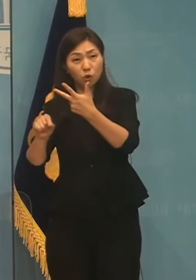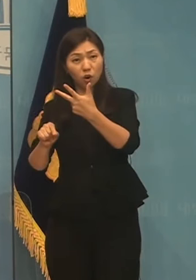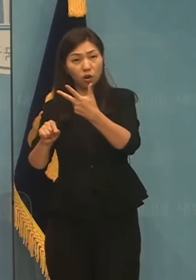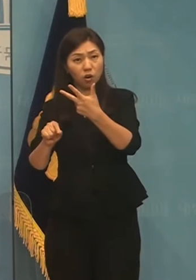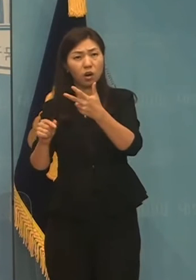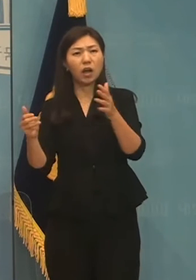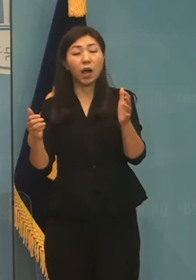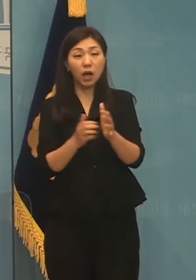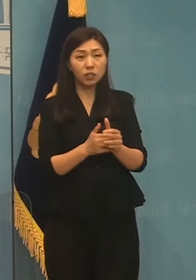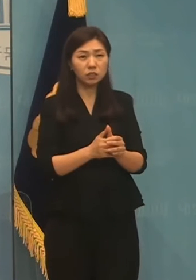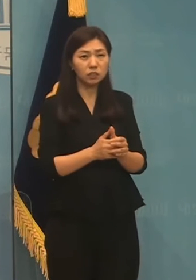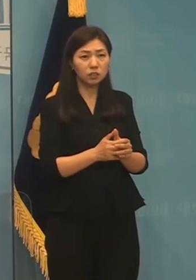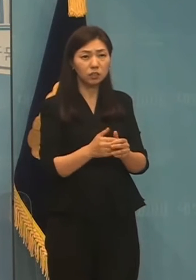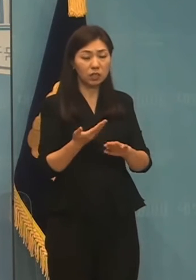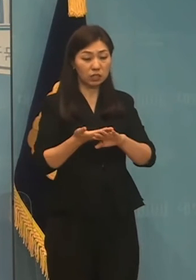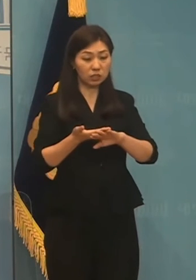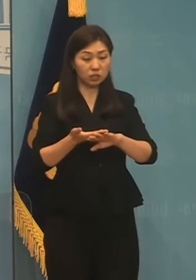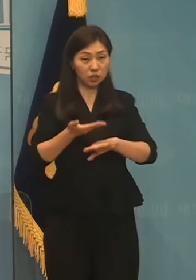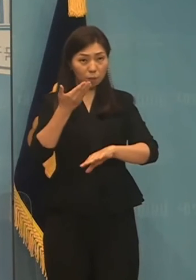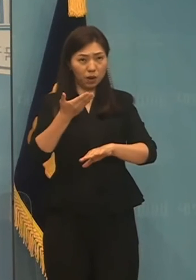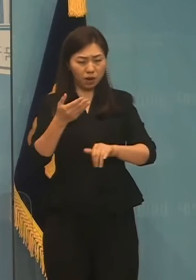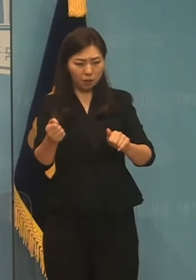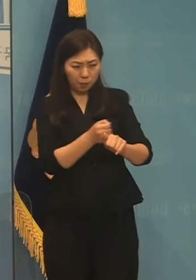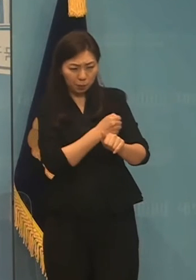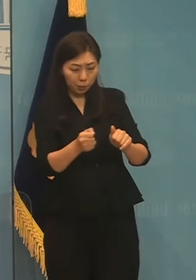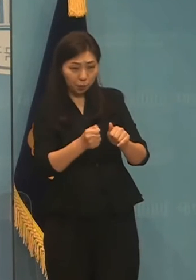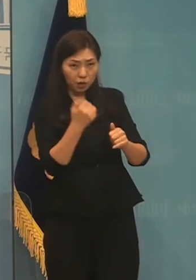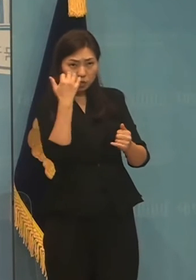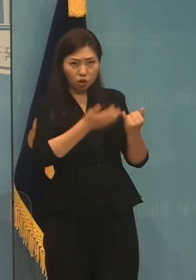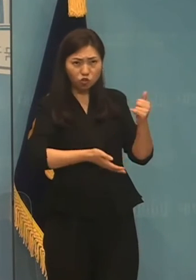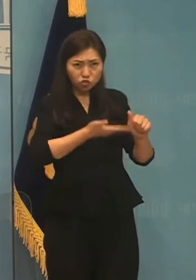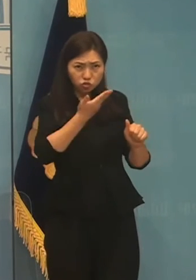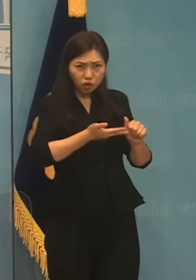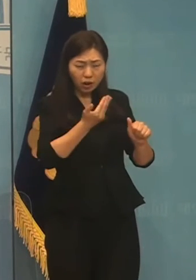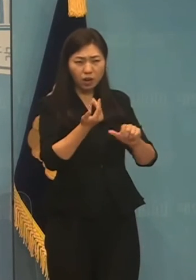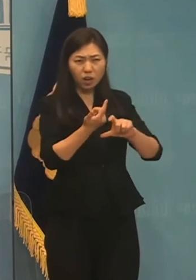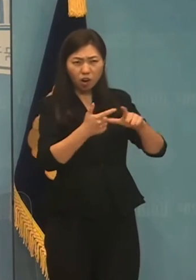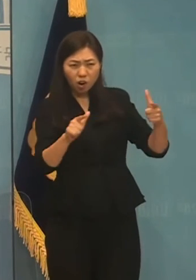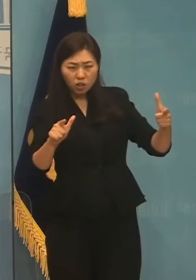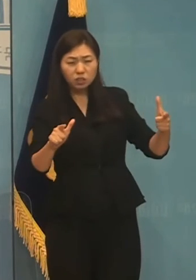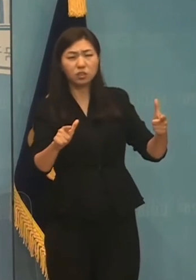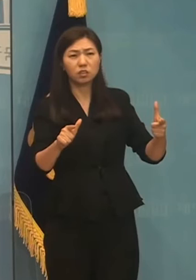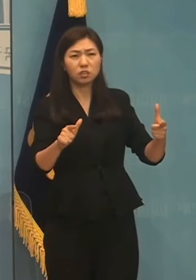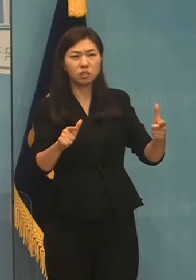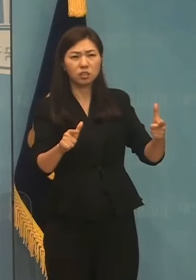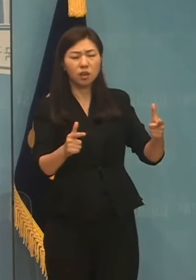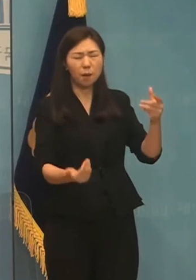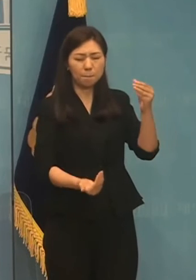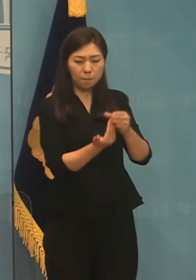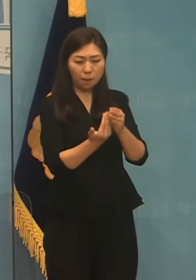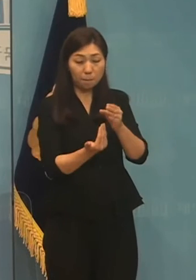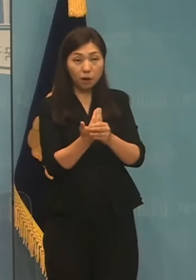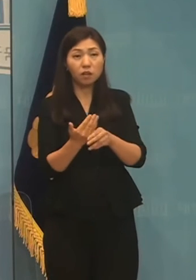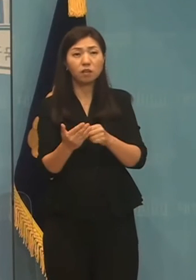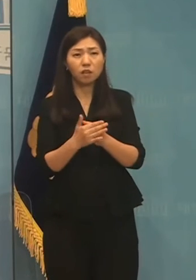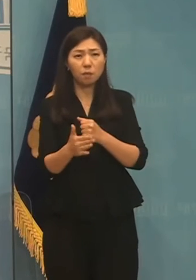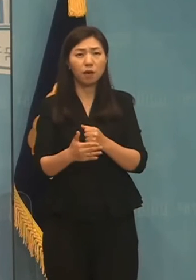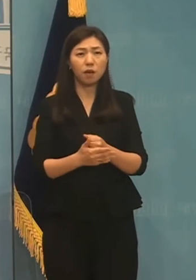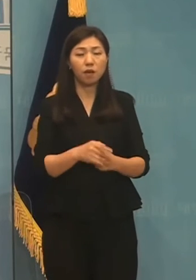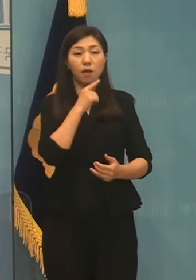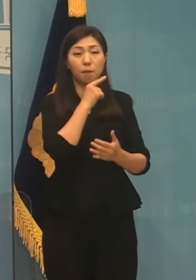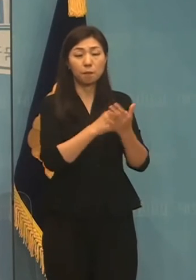손님용 들의 로윈 집 딱해 성취 등이 빈번하게 발생 아자 피